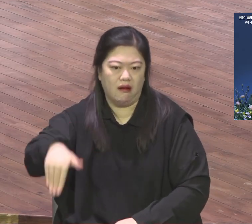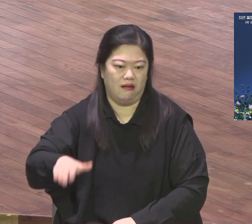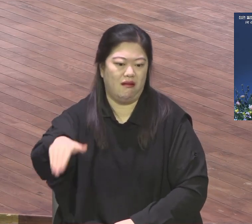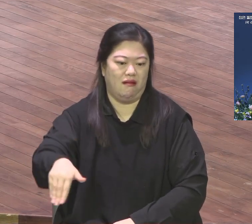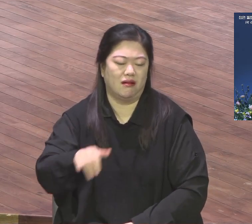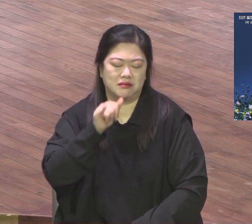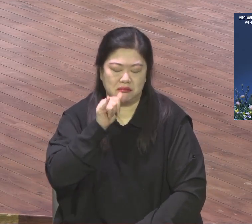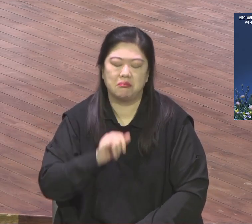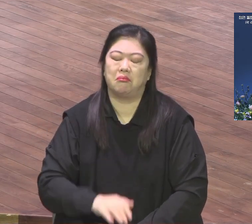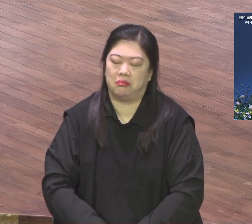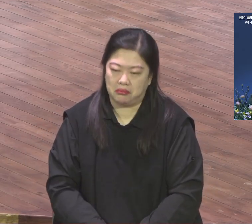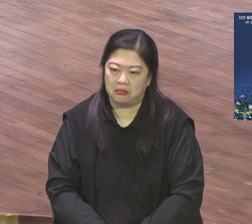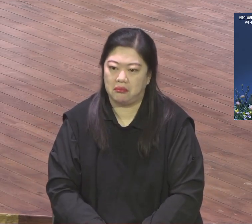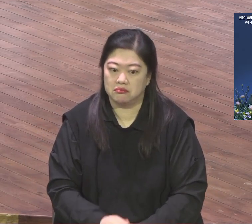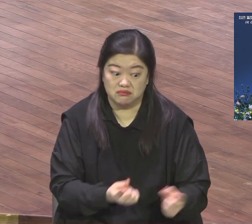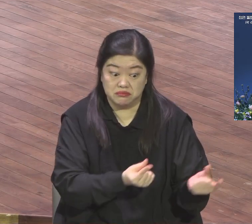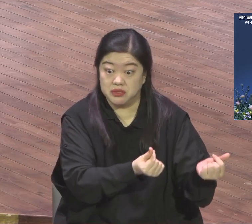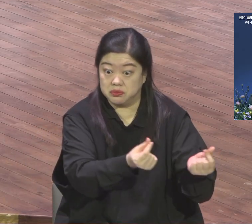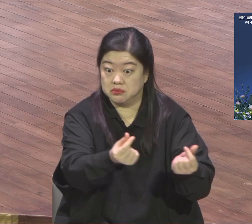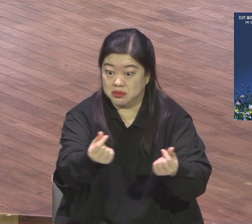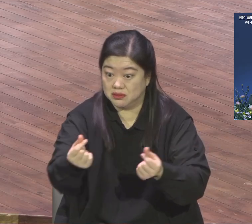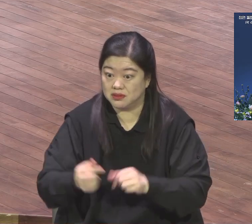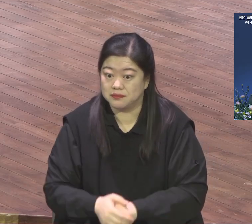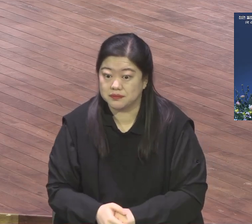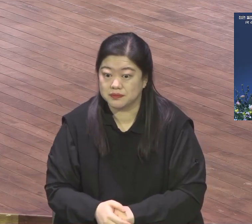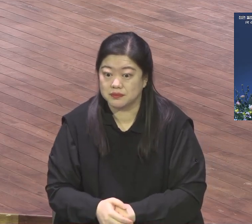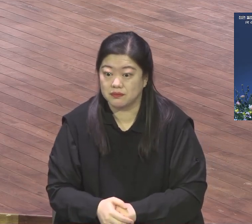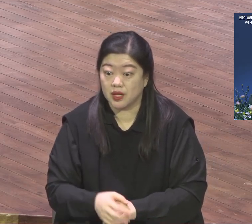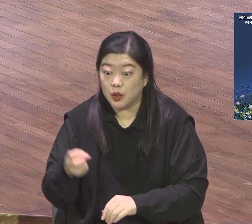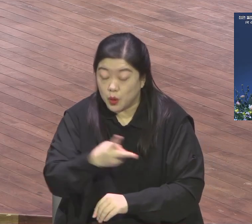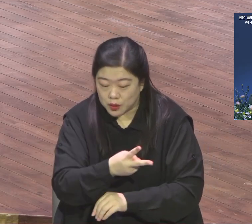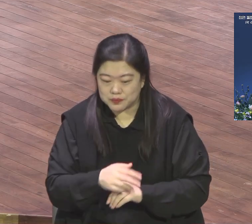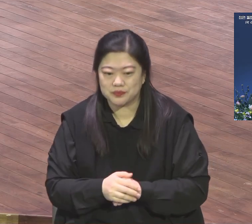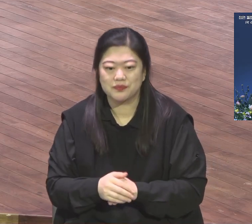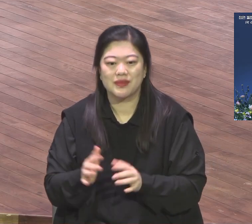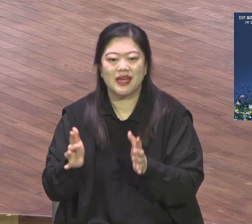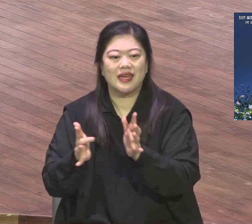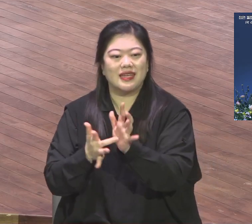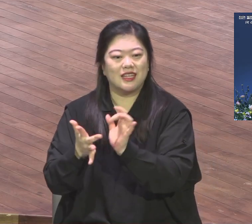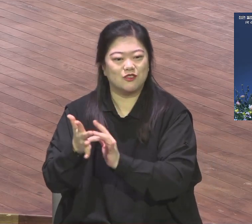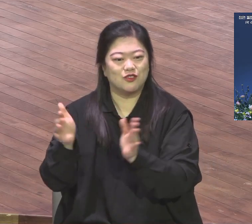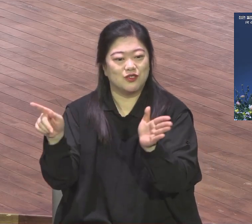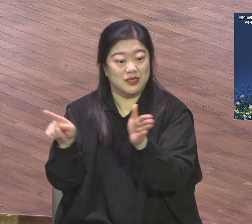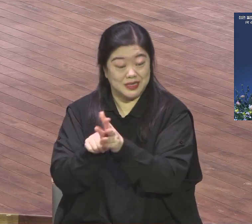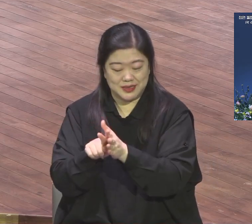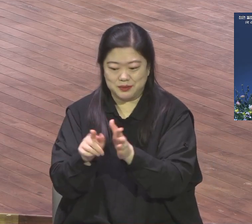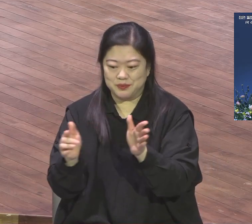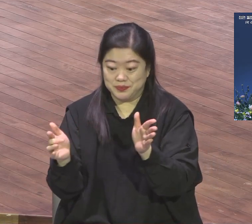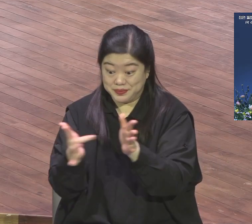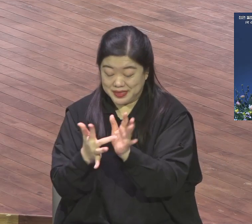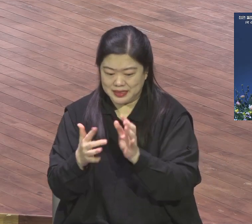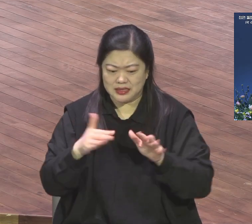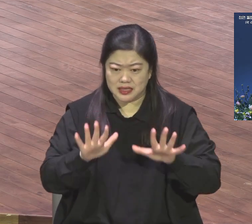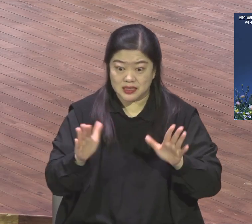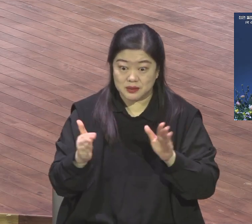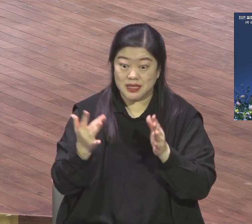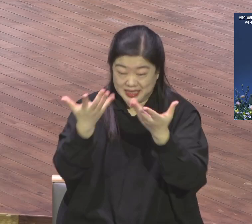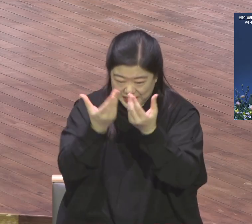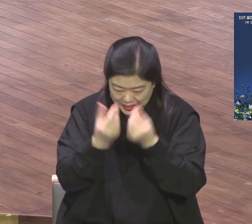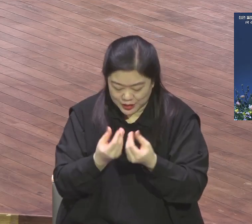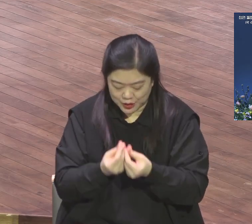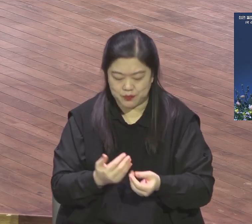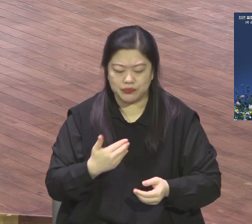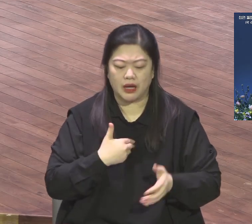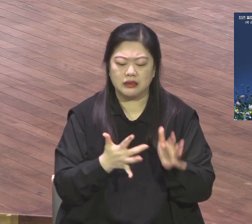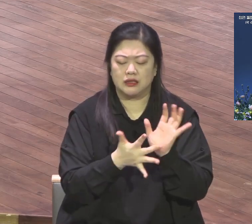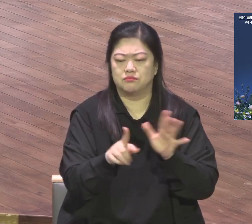예수 그리스도를 영접하고 내가 이제 예수를 믿고 난 후에는 잔잔한 바다가 모든 하늘 일을 다